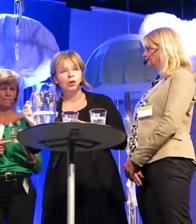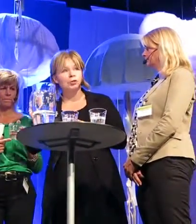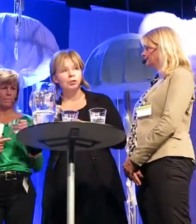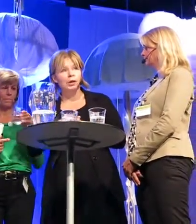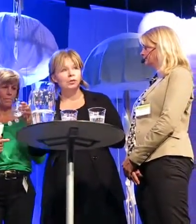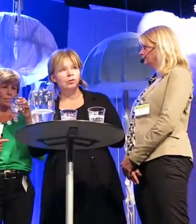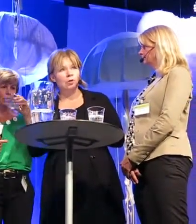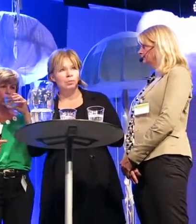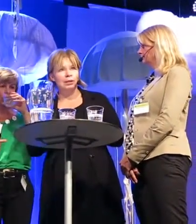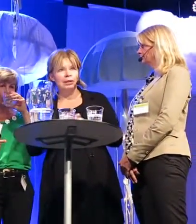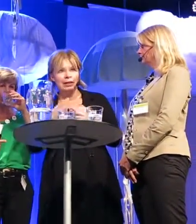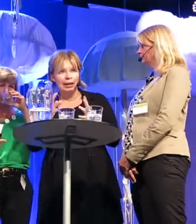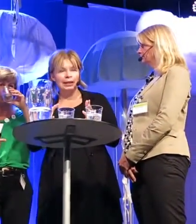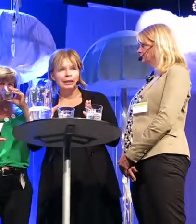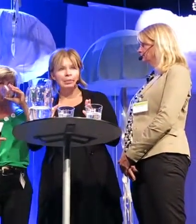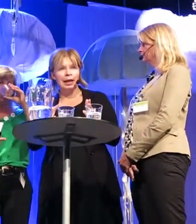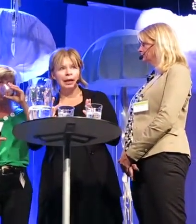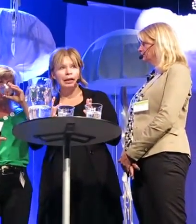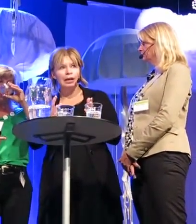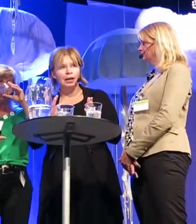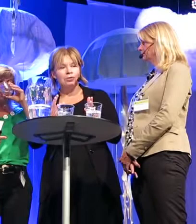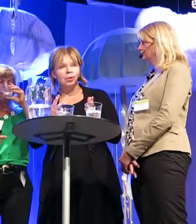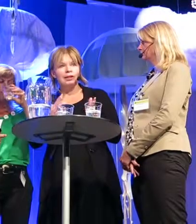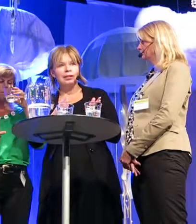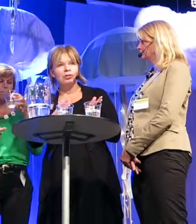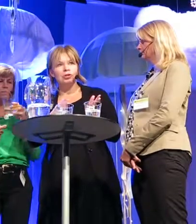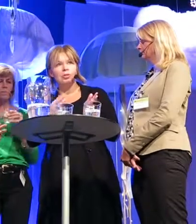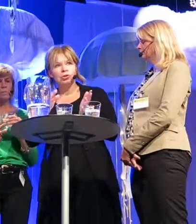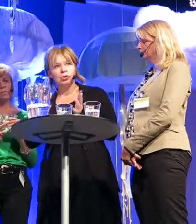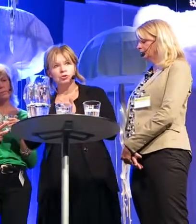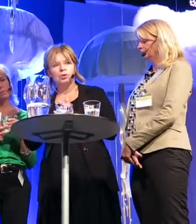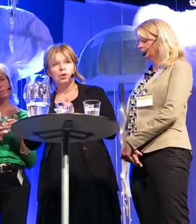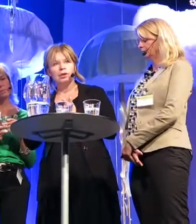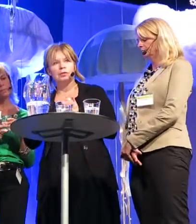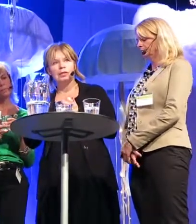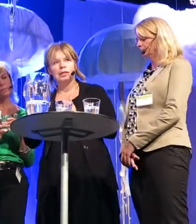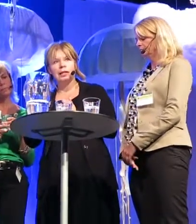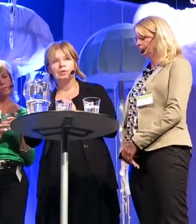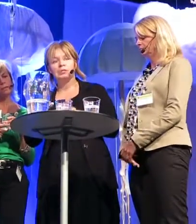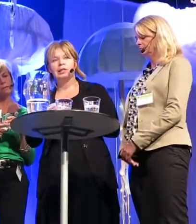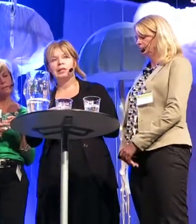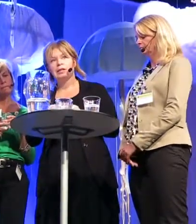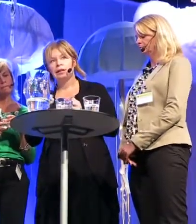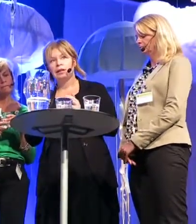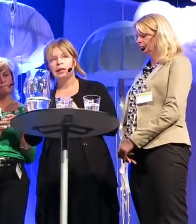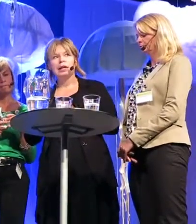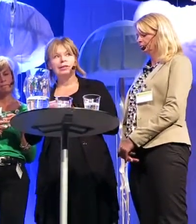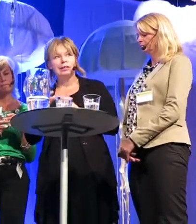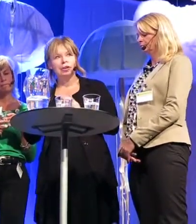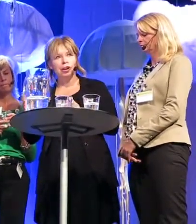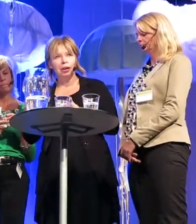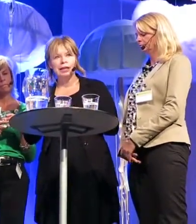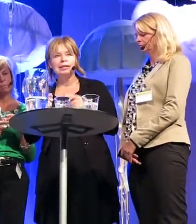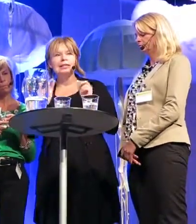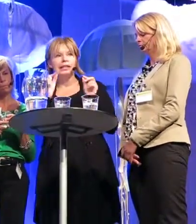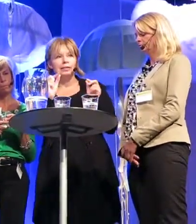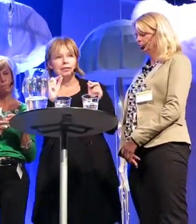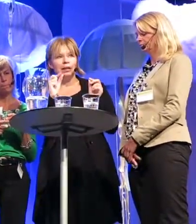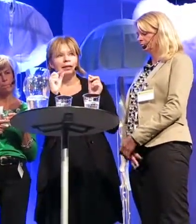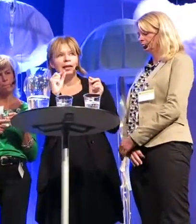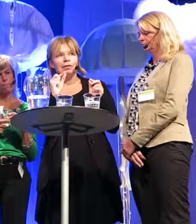det ett jobb, har ni frågat hur de lägger sina pengar så att det styrs bort från det fossila till det